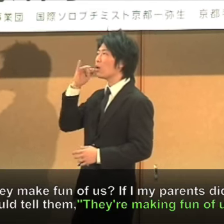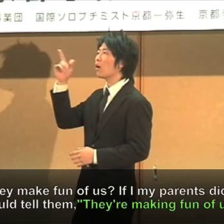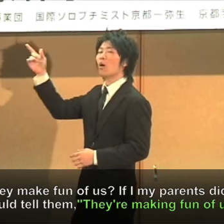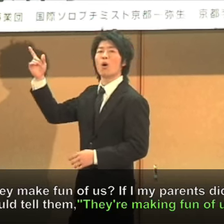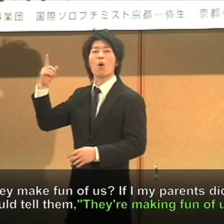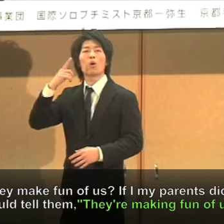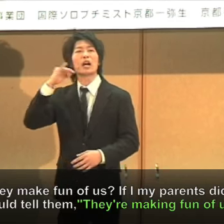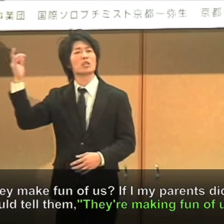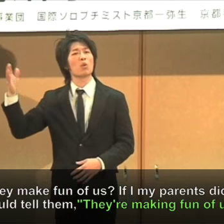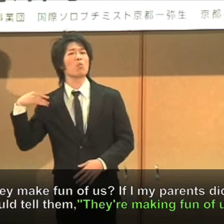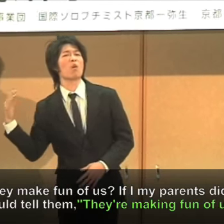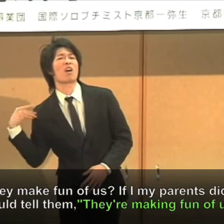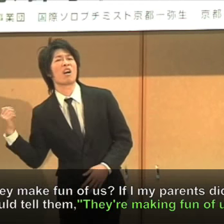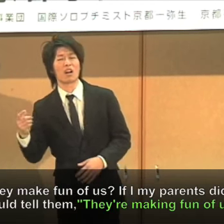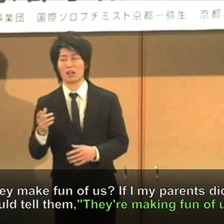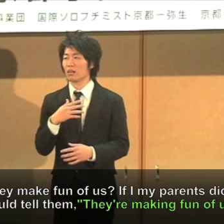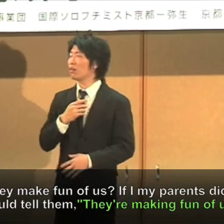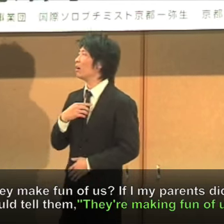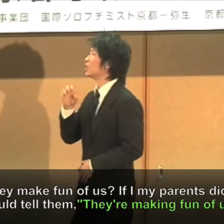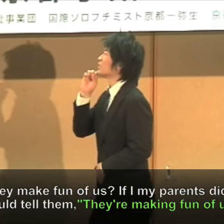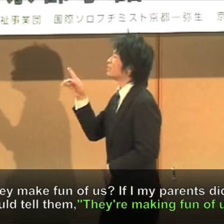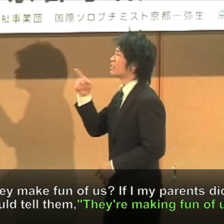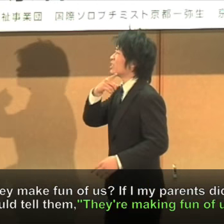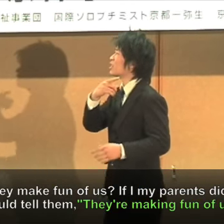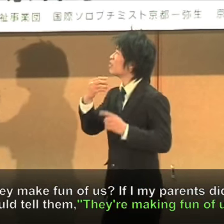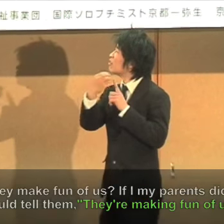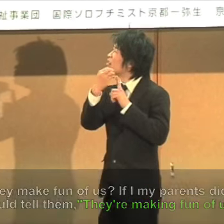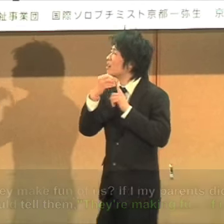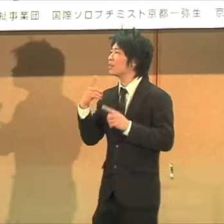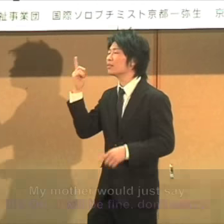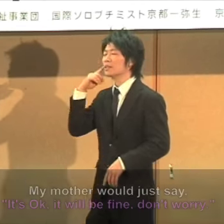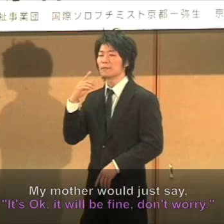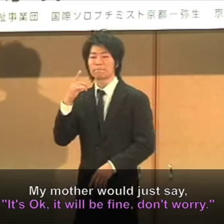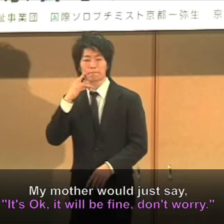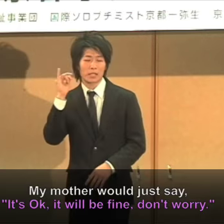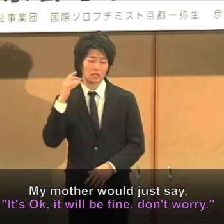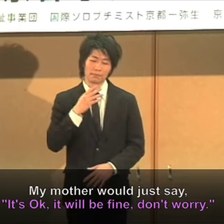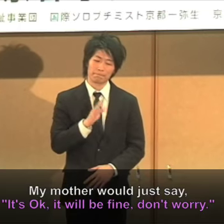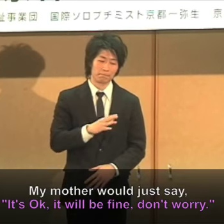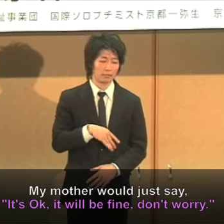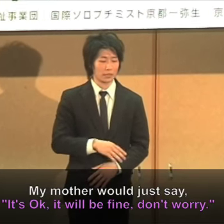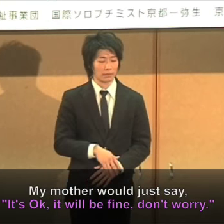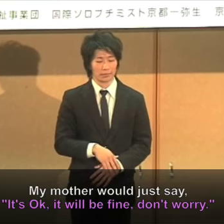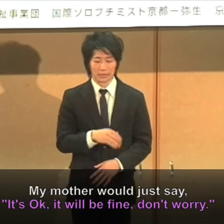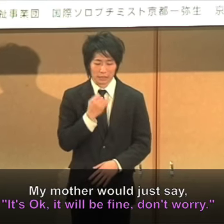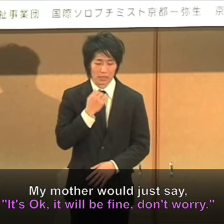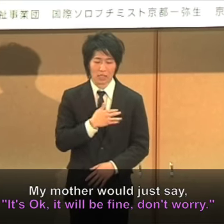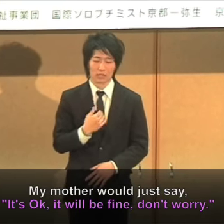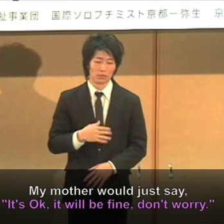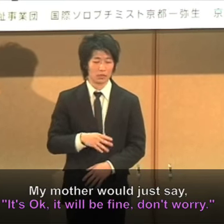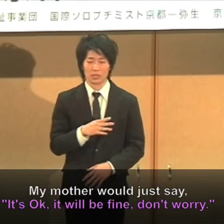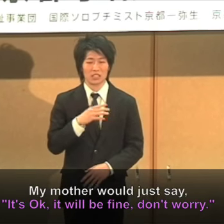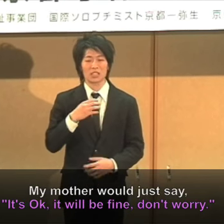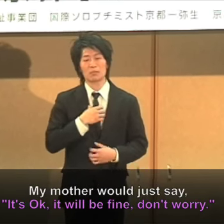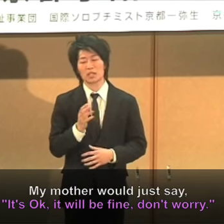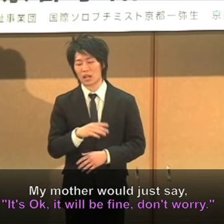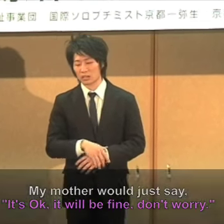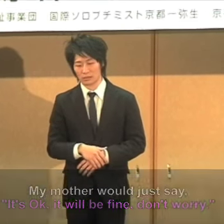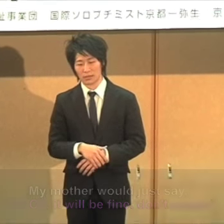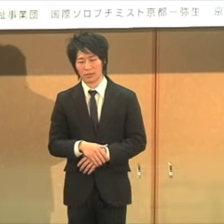笑うんだろう、親はそれを気づかずにね、みんないじめて笑うんだよ、でも何、大丈夫大丈夫、心配しな